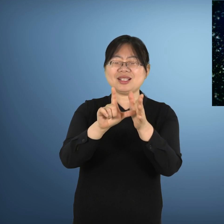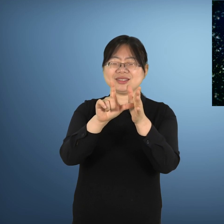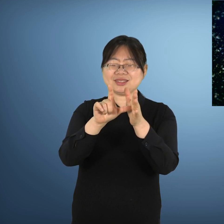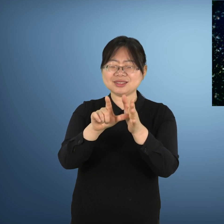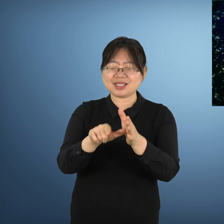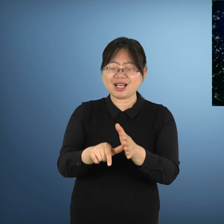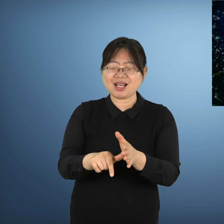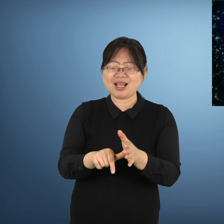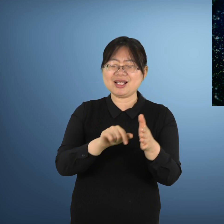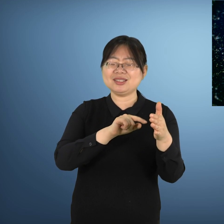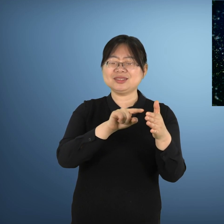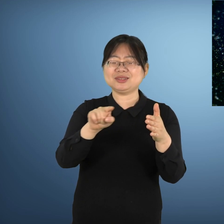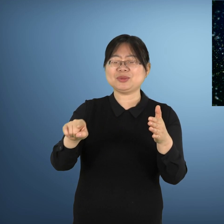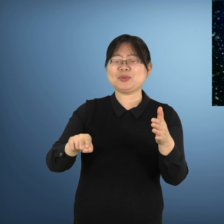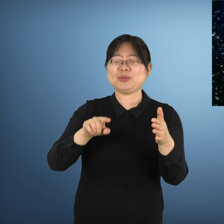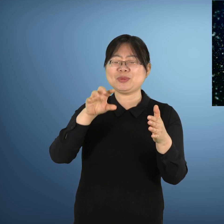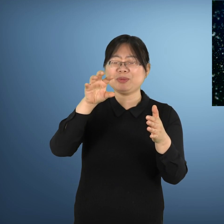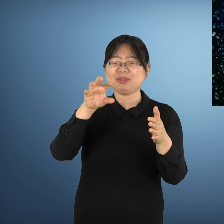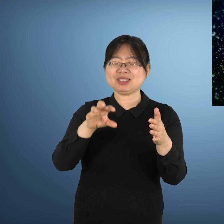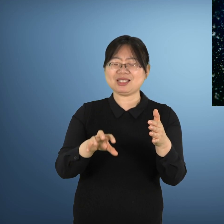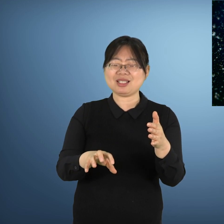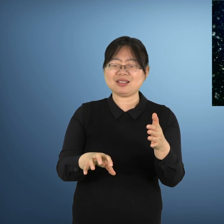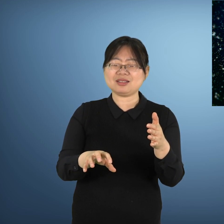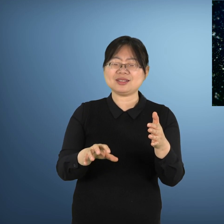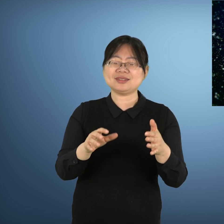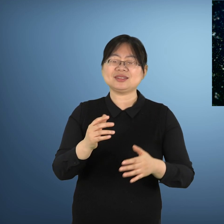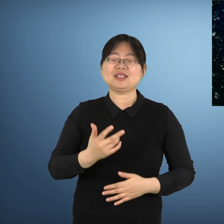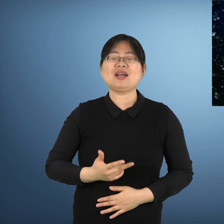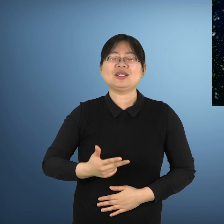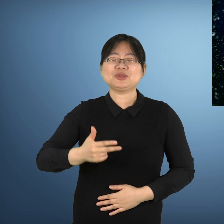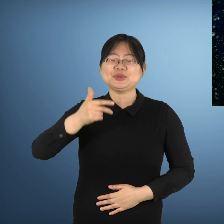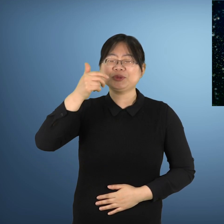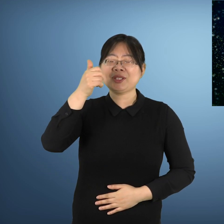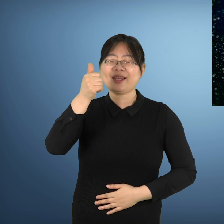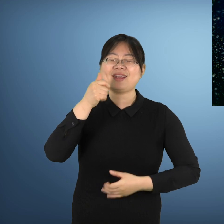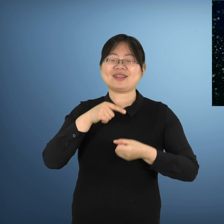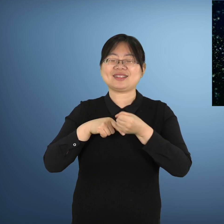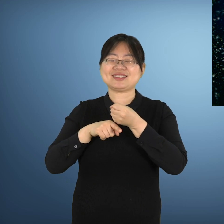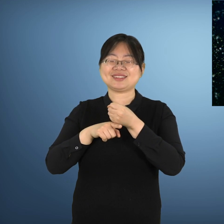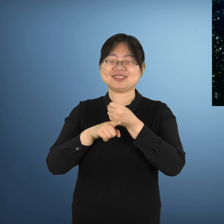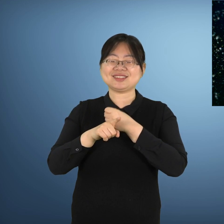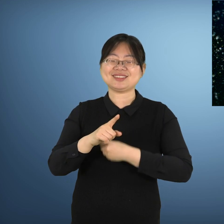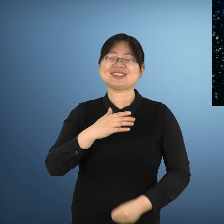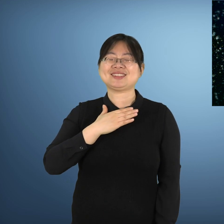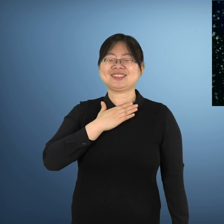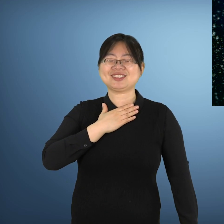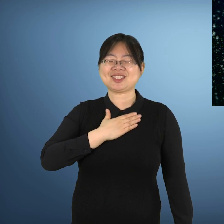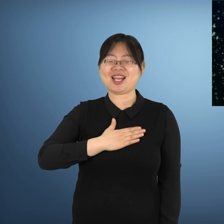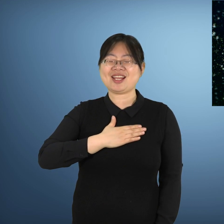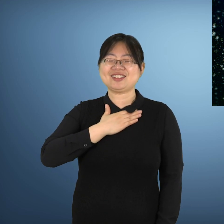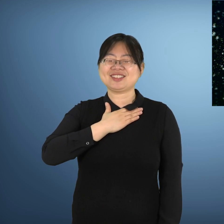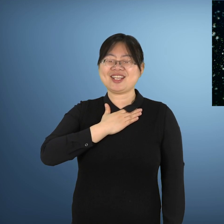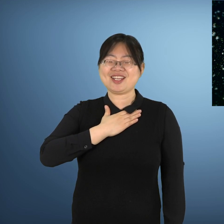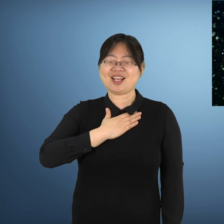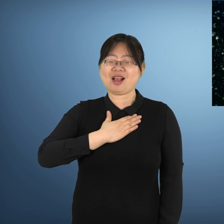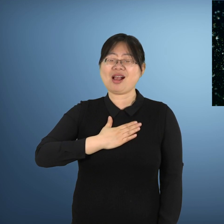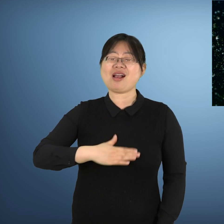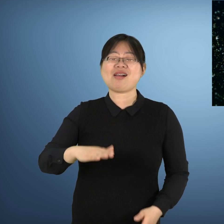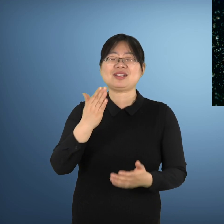삶의 시간 속에 주의 뜻